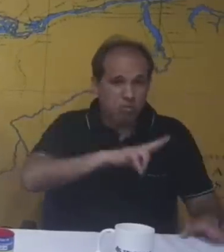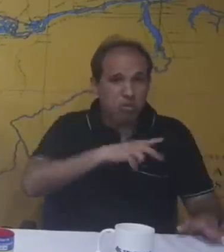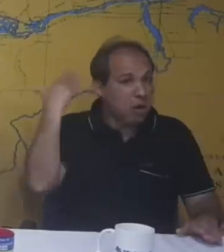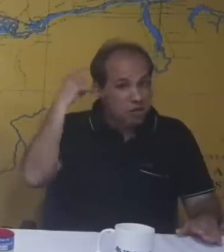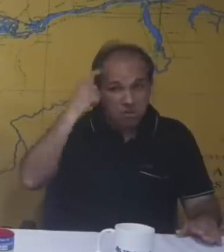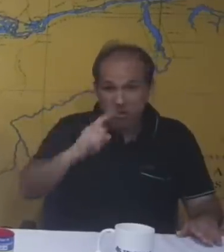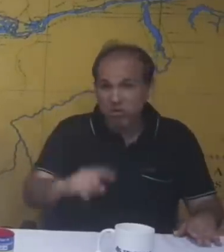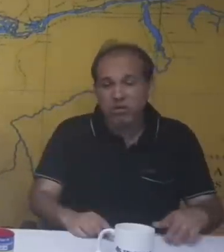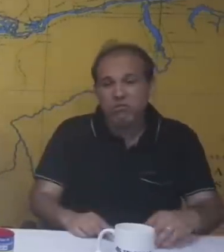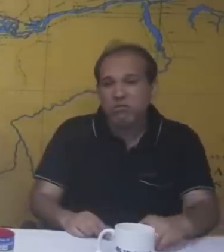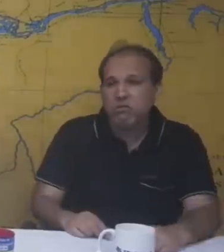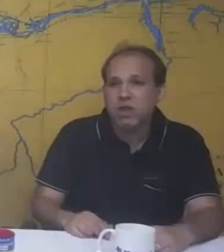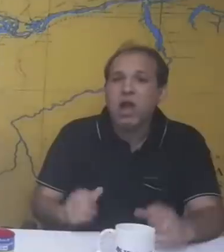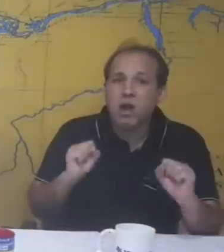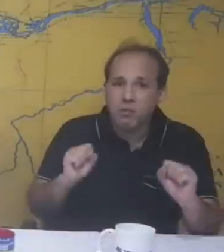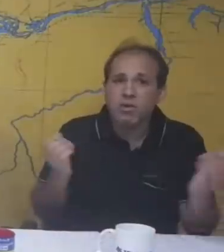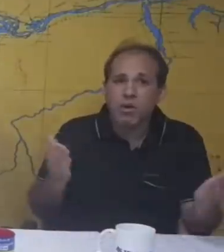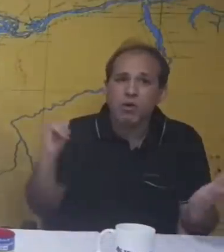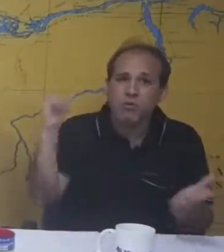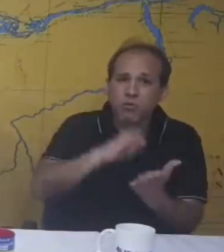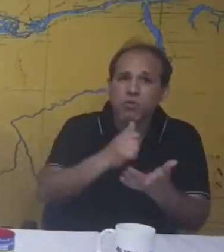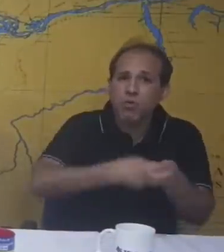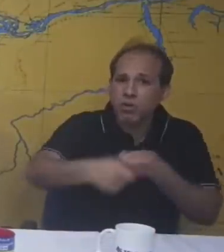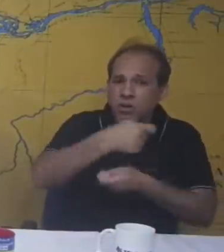disso? Então, aeroporto privado agora pode ter voo comercial.